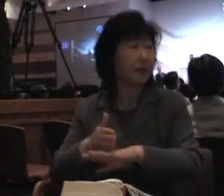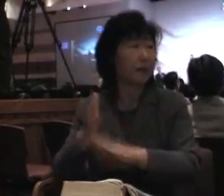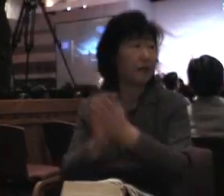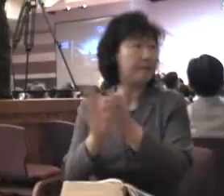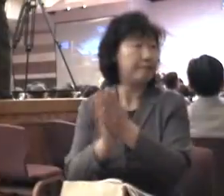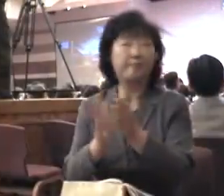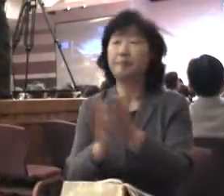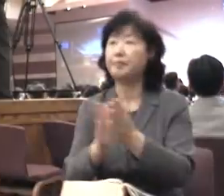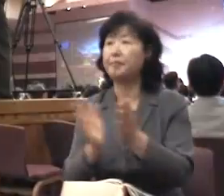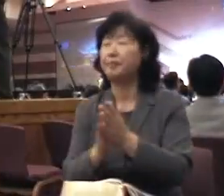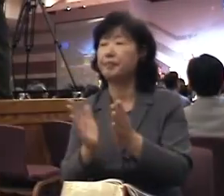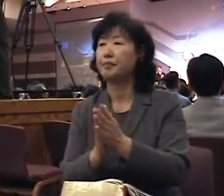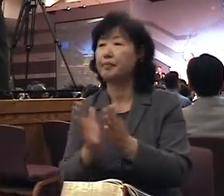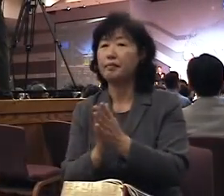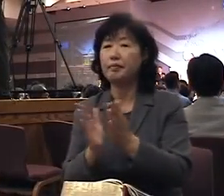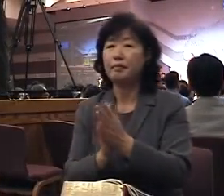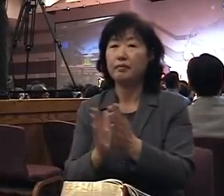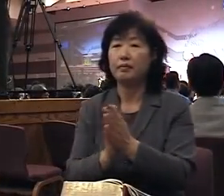박수하겠습니다.